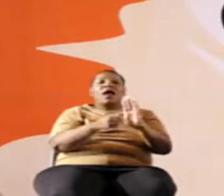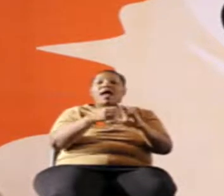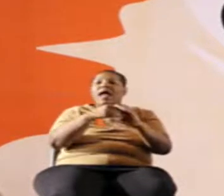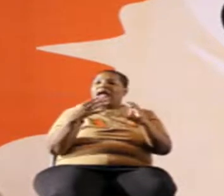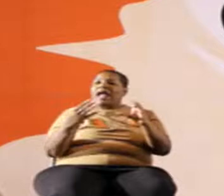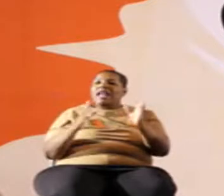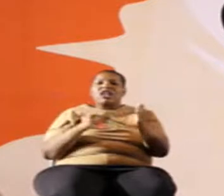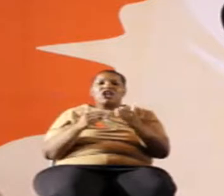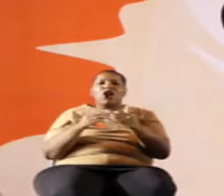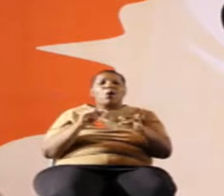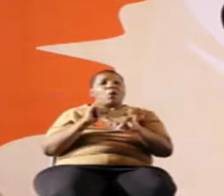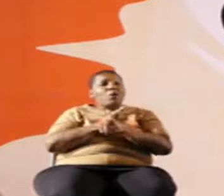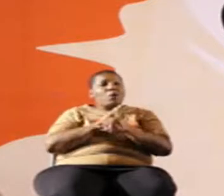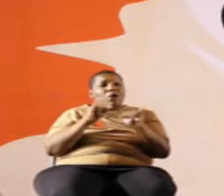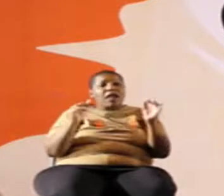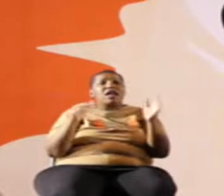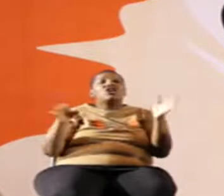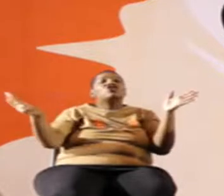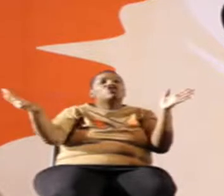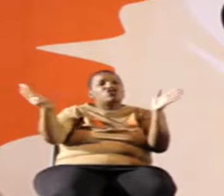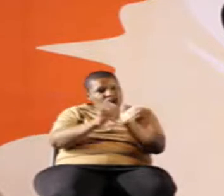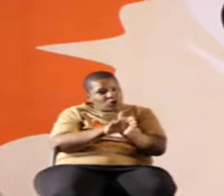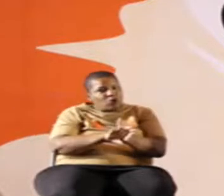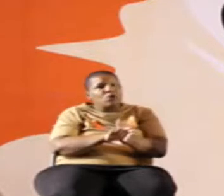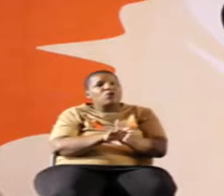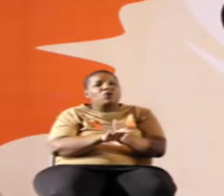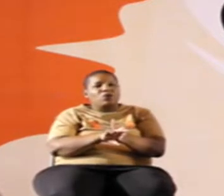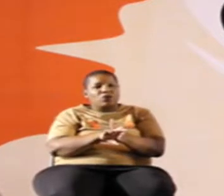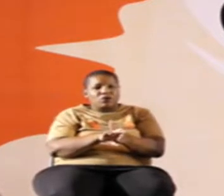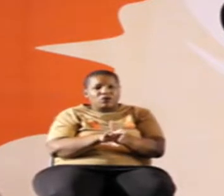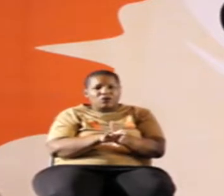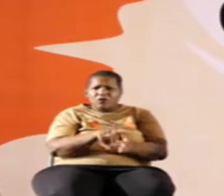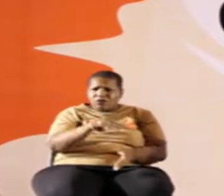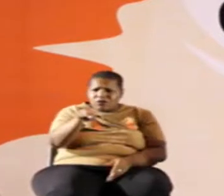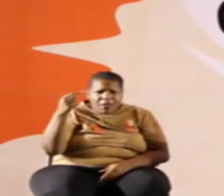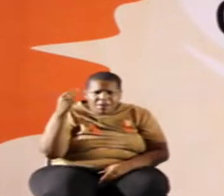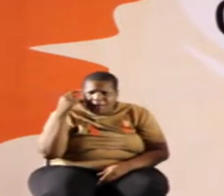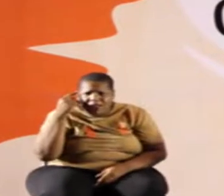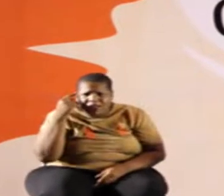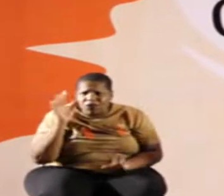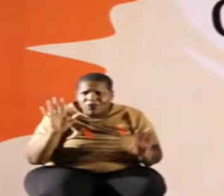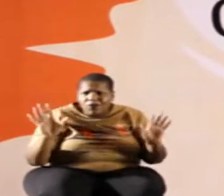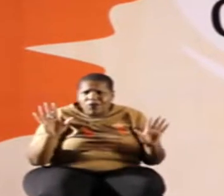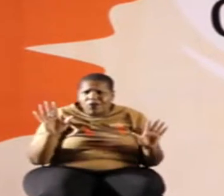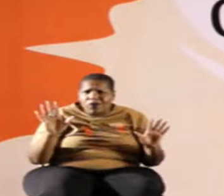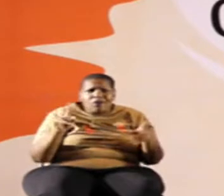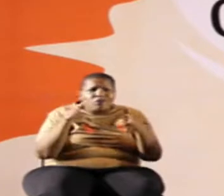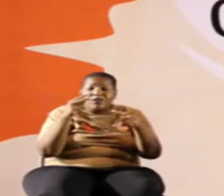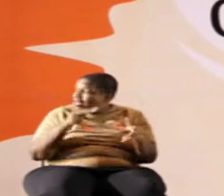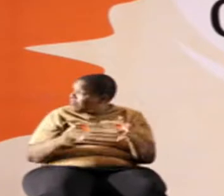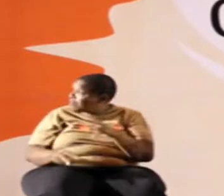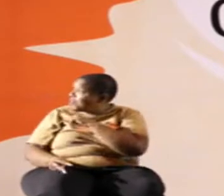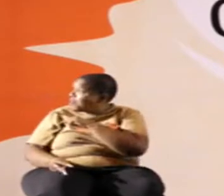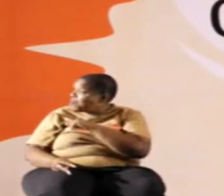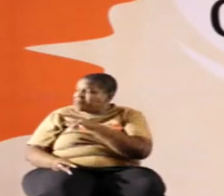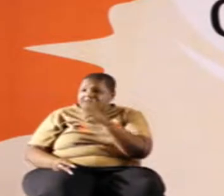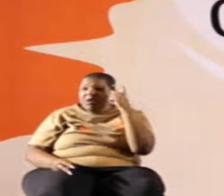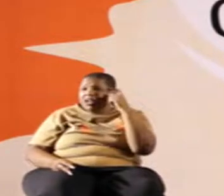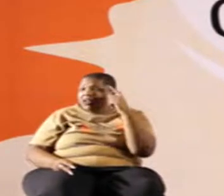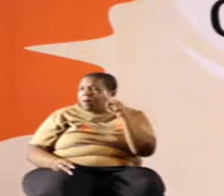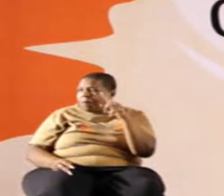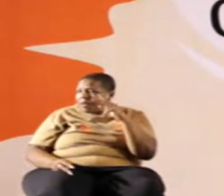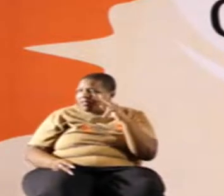A mensagem chegou. Você nem pensou. Você viu e nem pensou sobre isso. Mas,